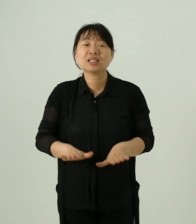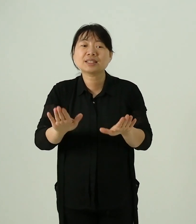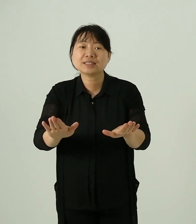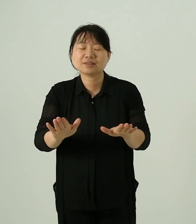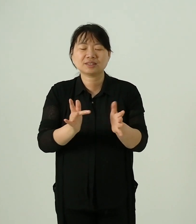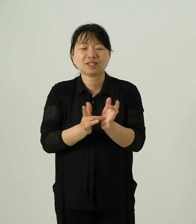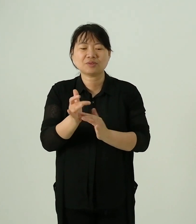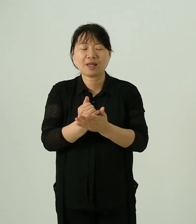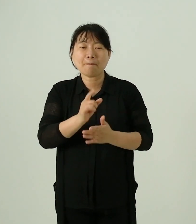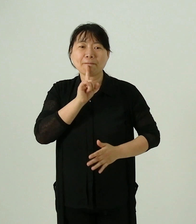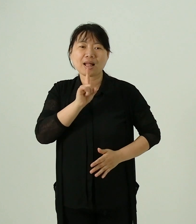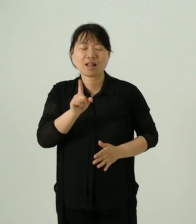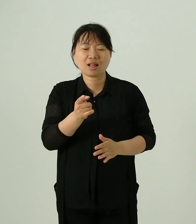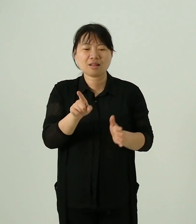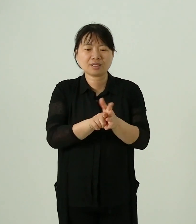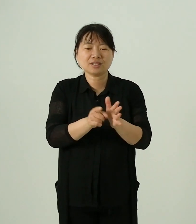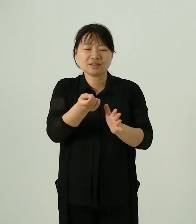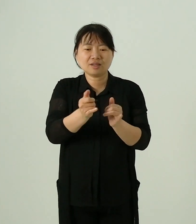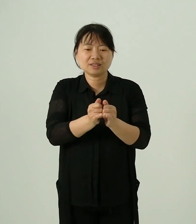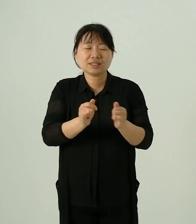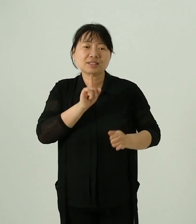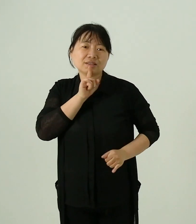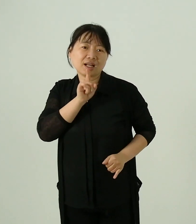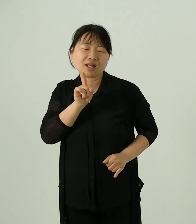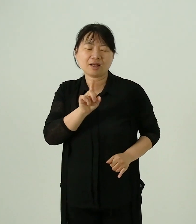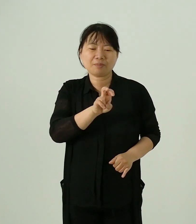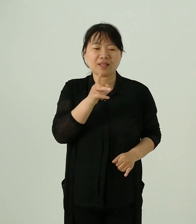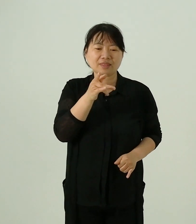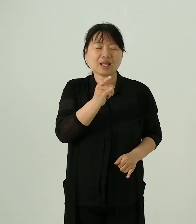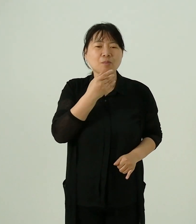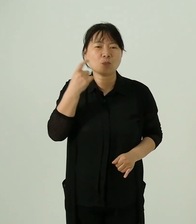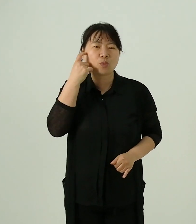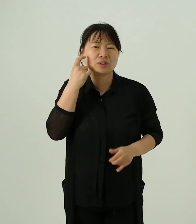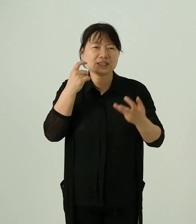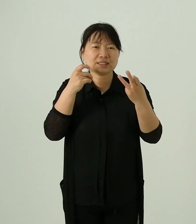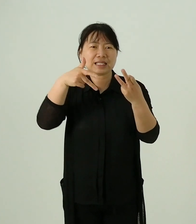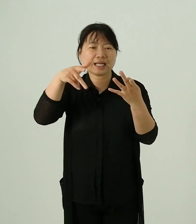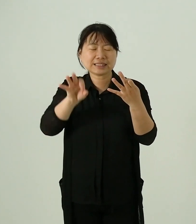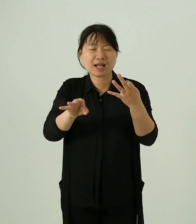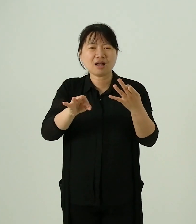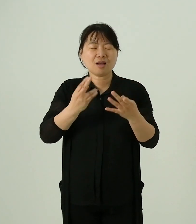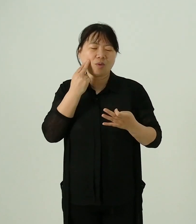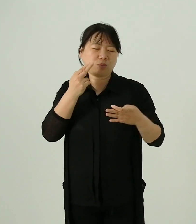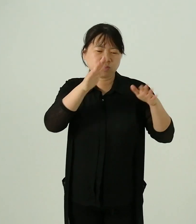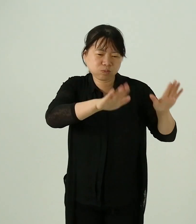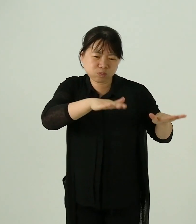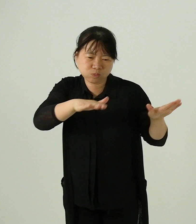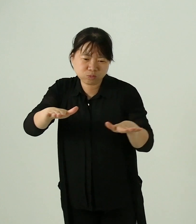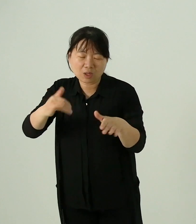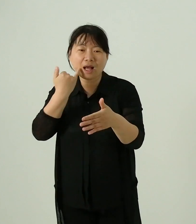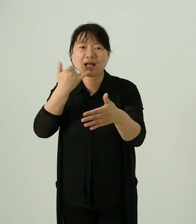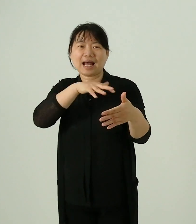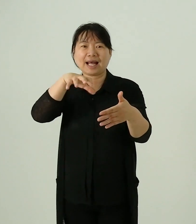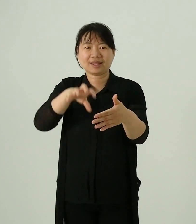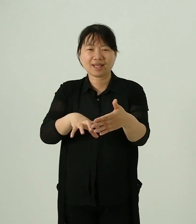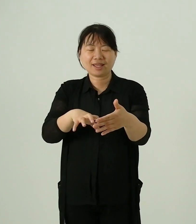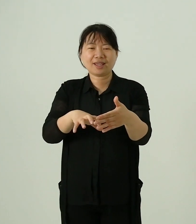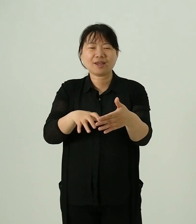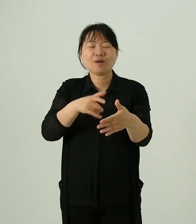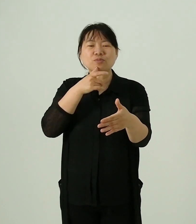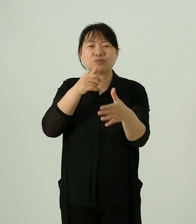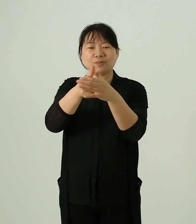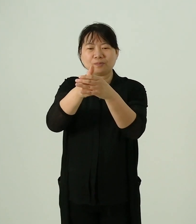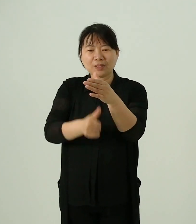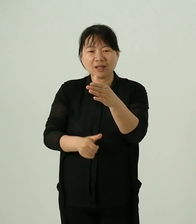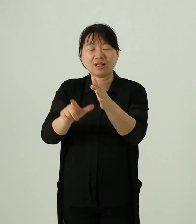지적은 마태복음 14장에서 풍랑이는 바다에서 꼬르륵 물에 빠져갔을